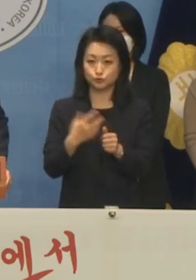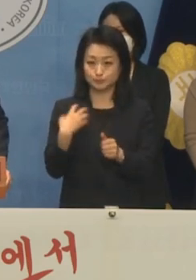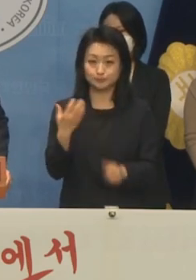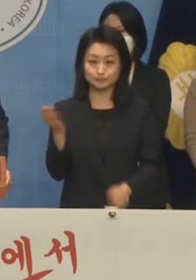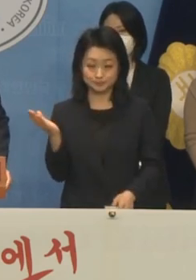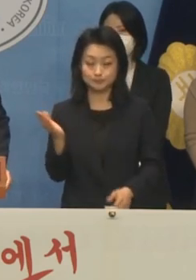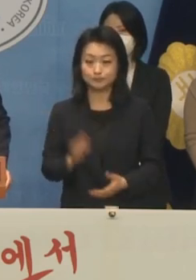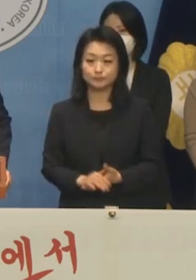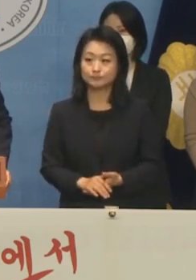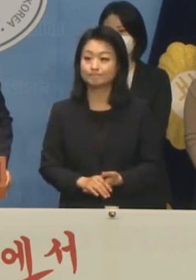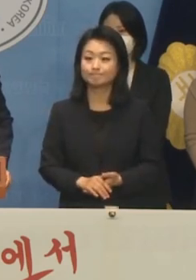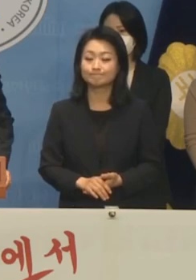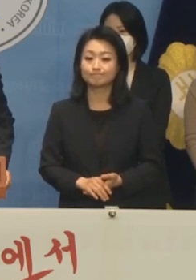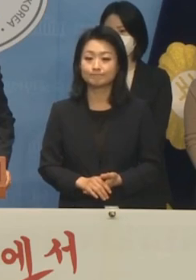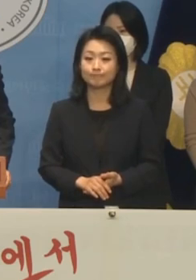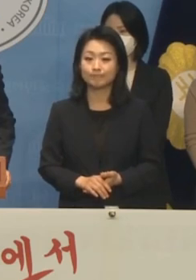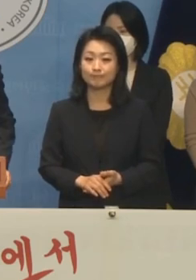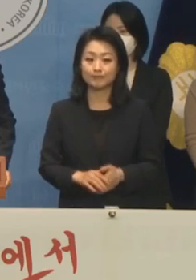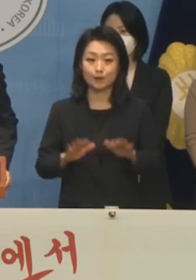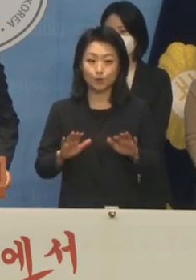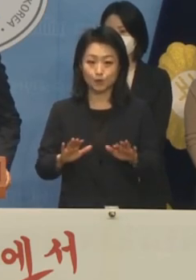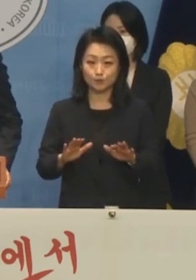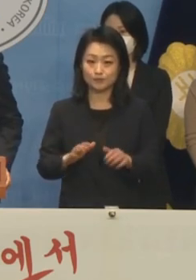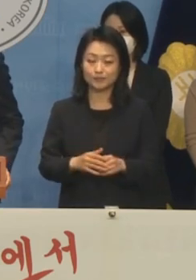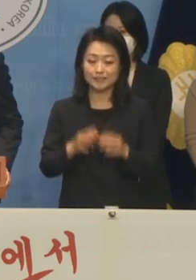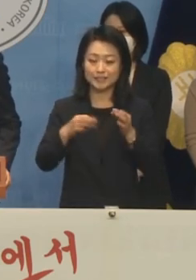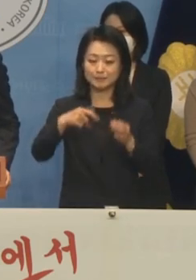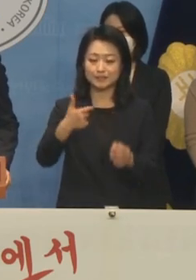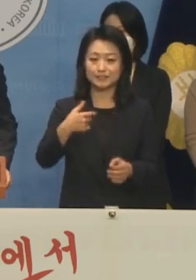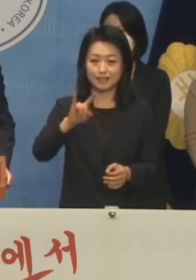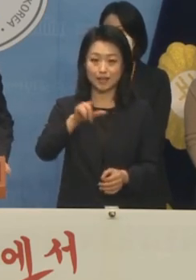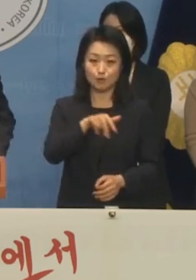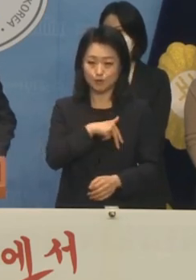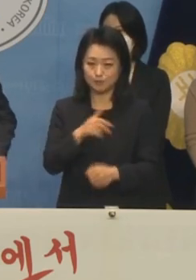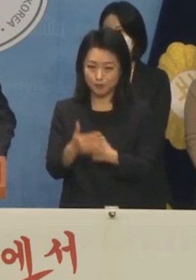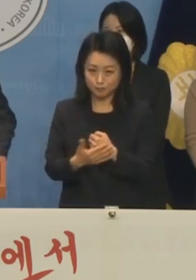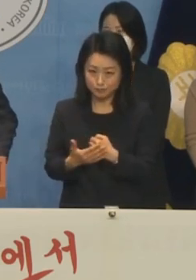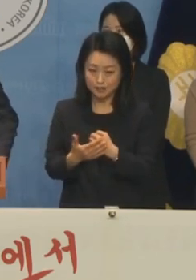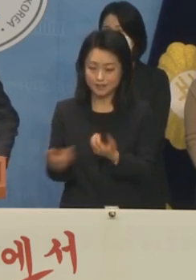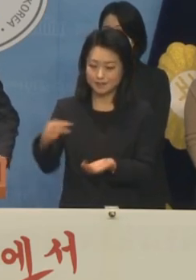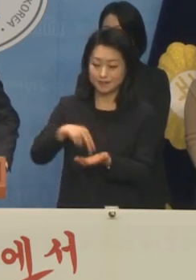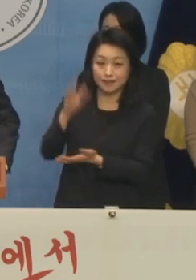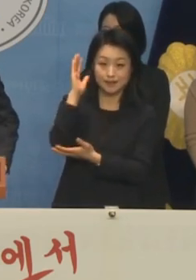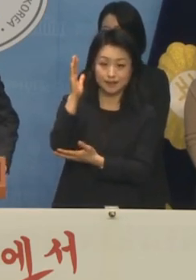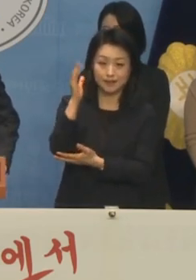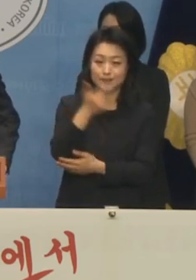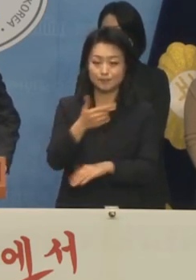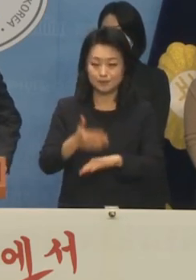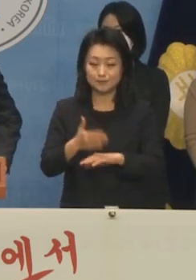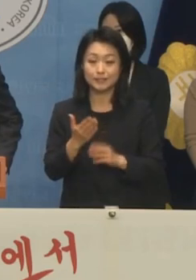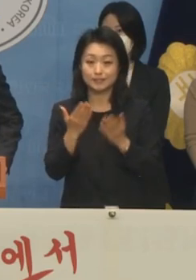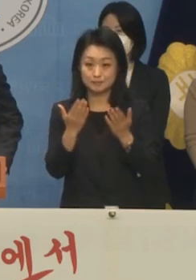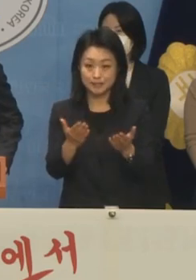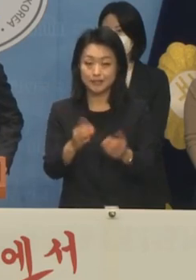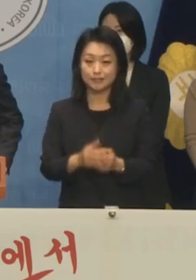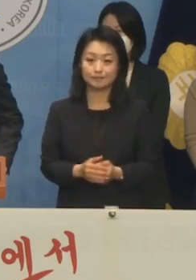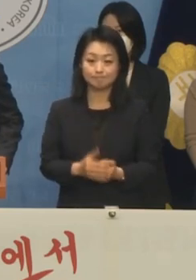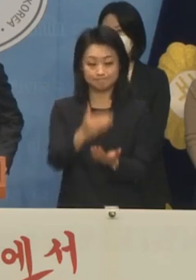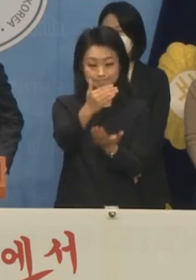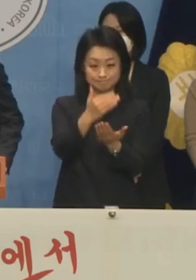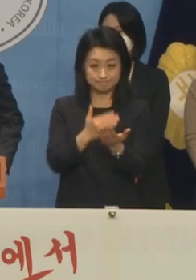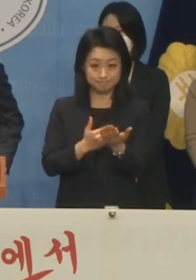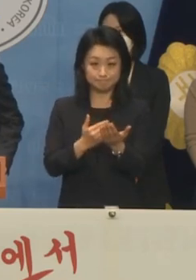이렇게 훌륭한 공간을 마련해 주신 김근태 의원님께 감사 말씀드리고요. 저희가 준비해온